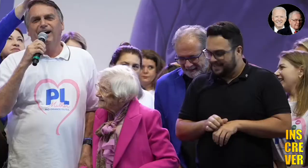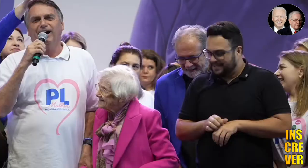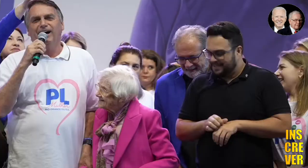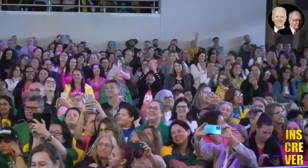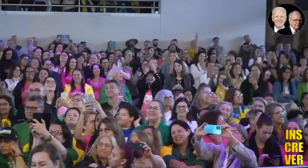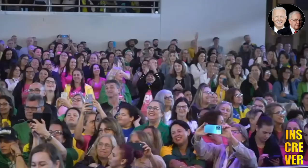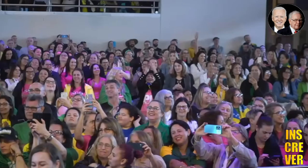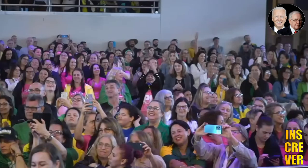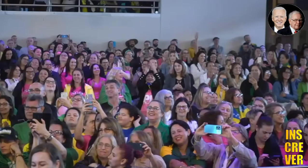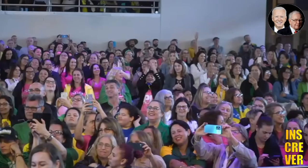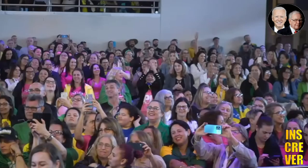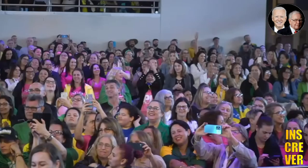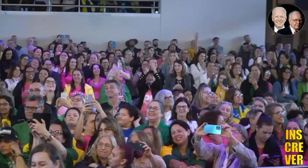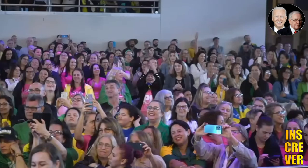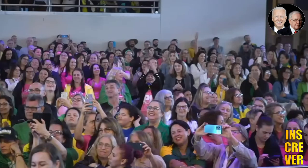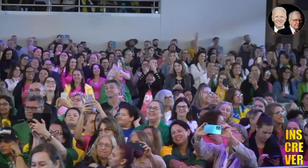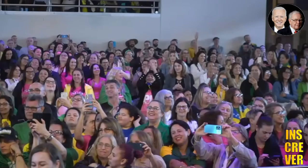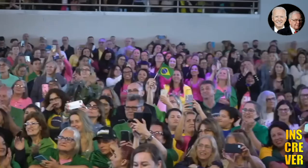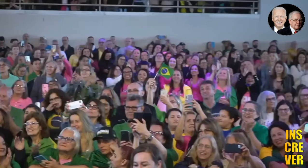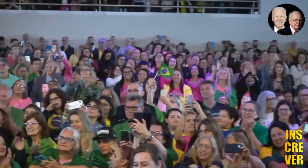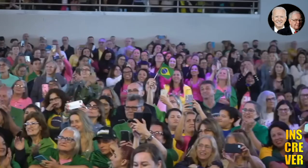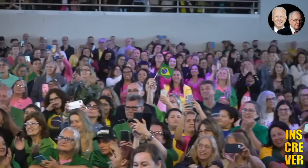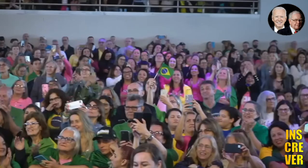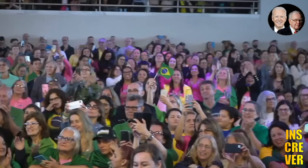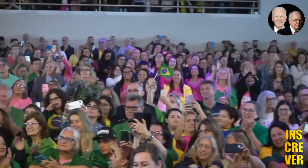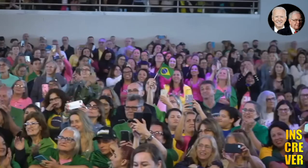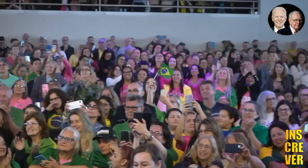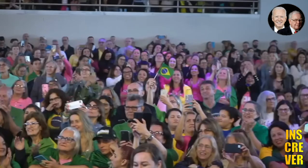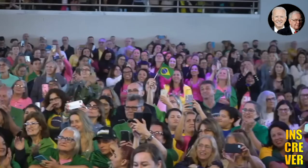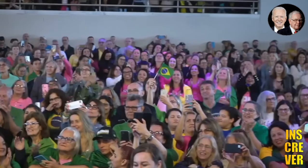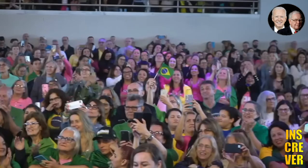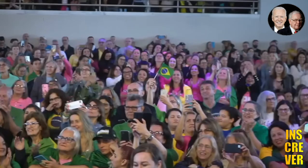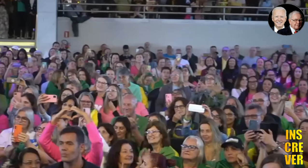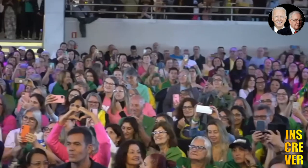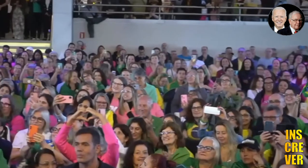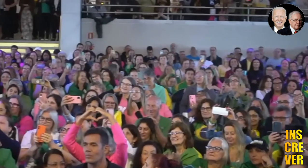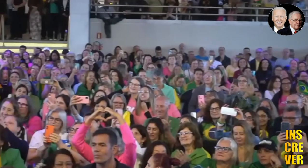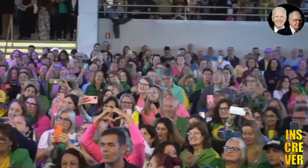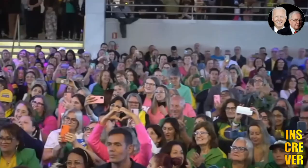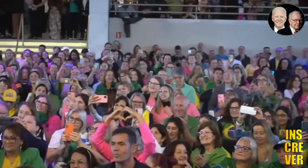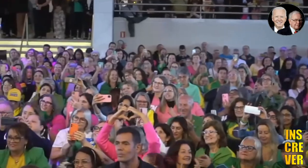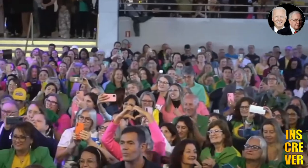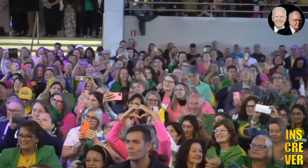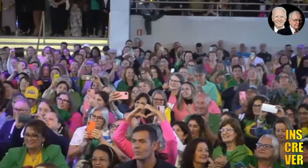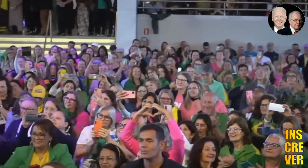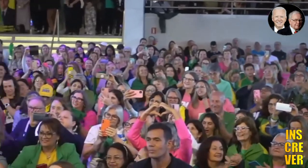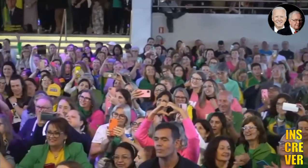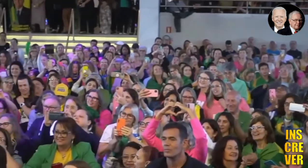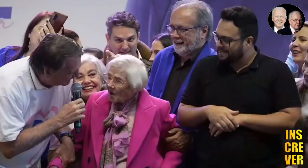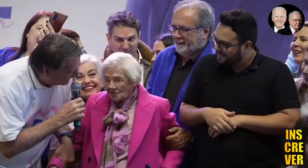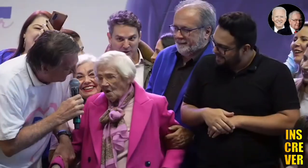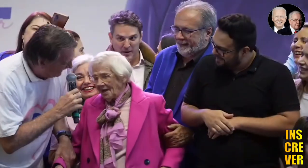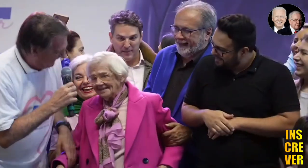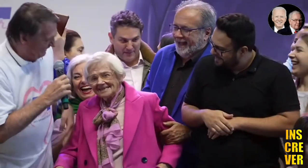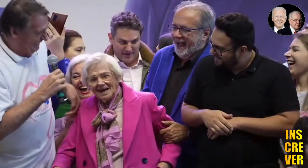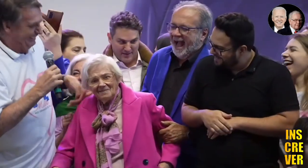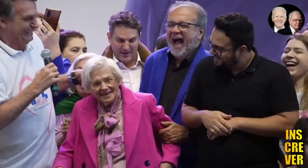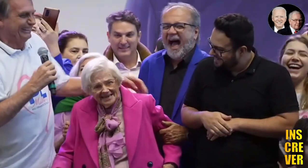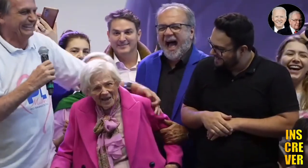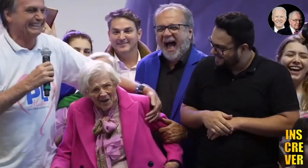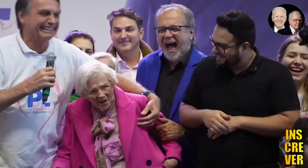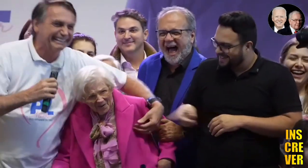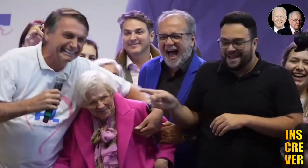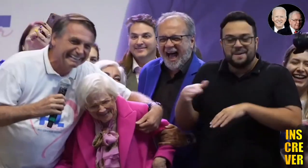Olha, eu não tenho problema de catarata não, mas ela é muito mais bonita que todas aqui presentes.